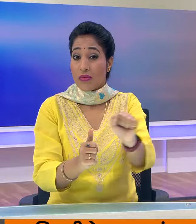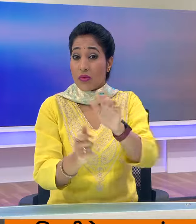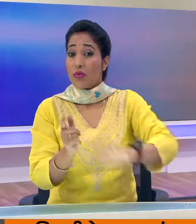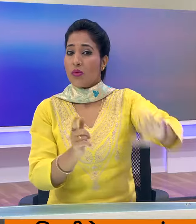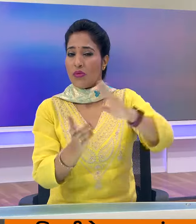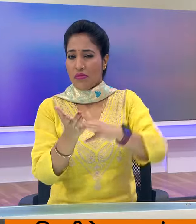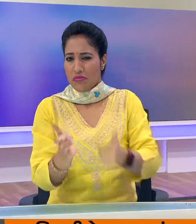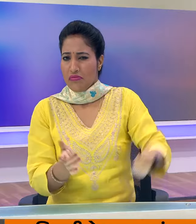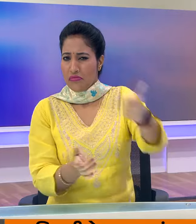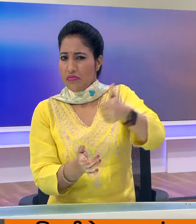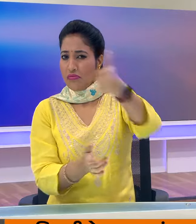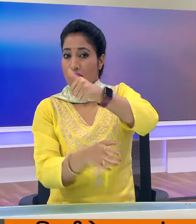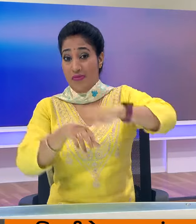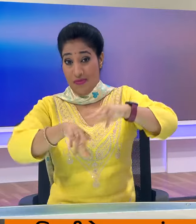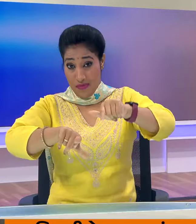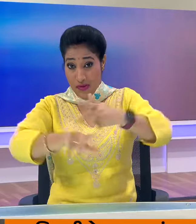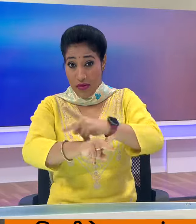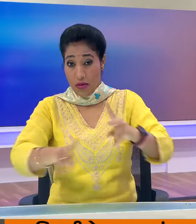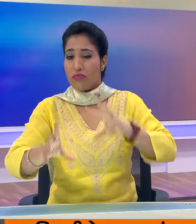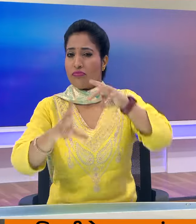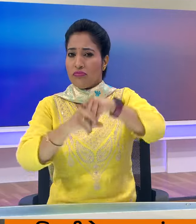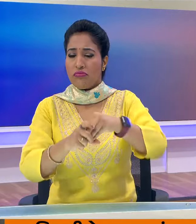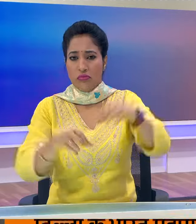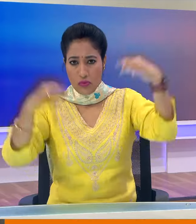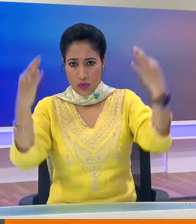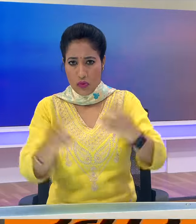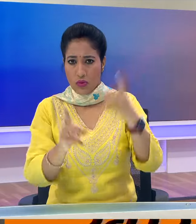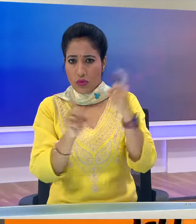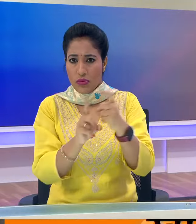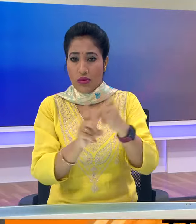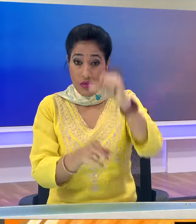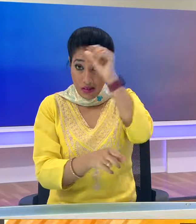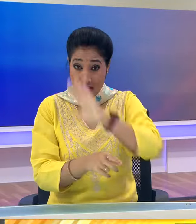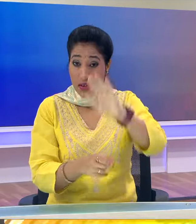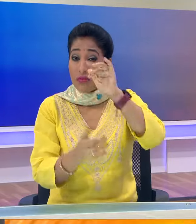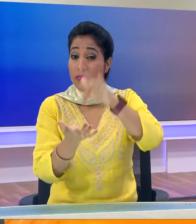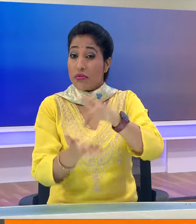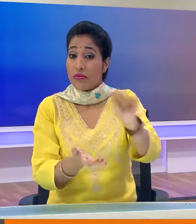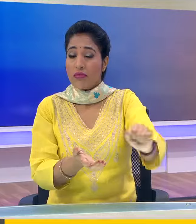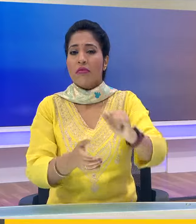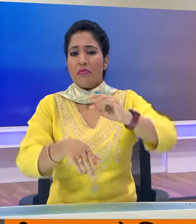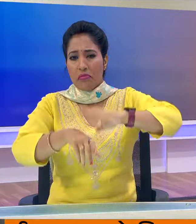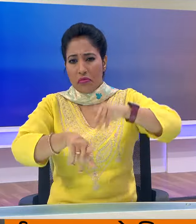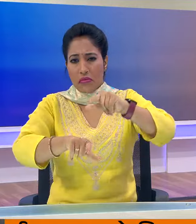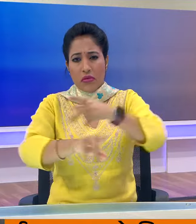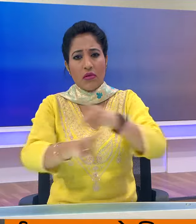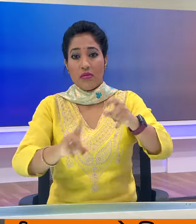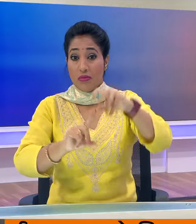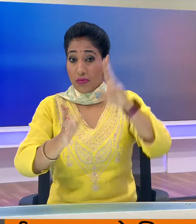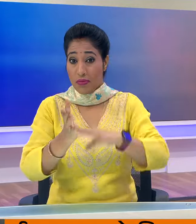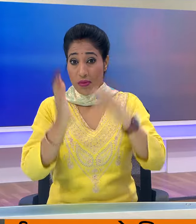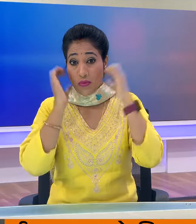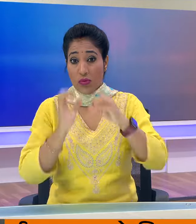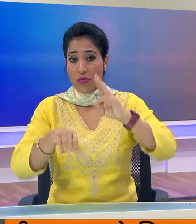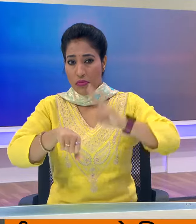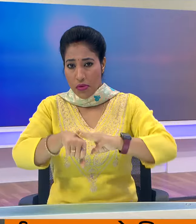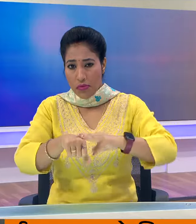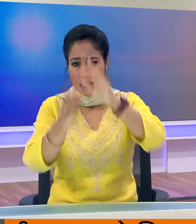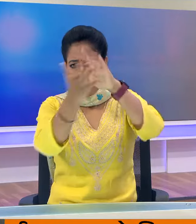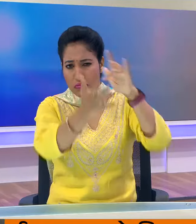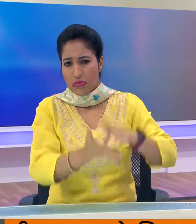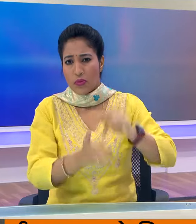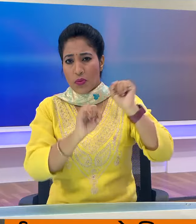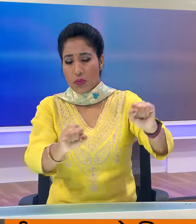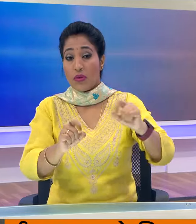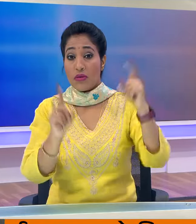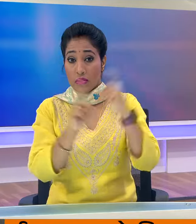मंत्री स्तरीय सम्मेलन में भाग लिया। नई दिल्ली के भारत मंडपम में आयोजित सम्मेलन में प्रधानमंत्री मोदी सदस्य देशों से